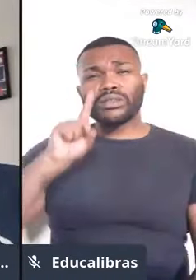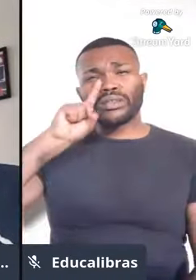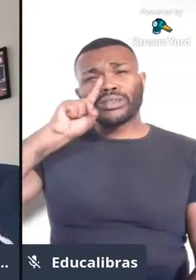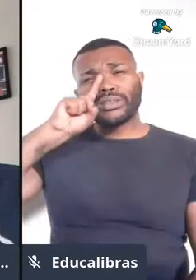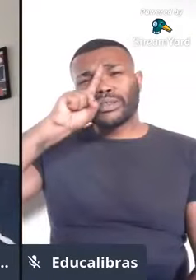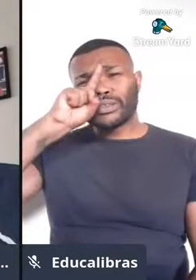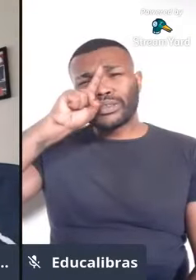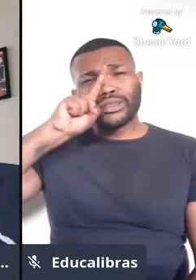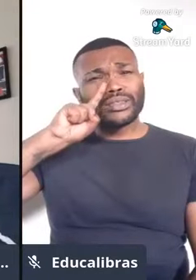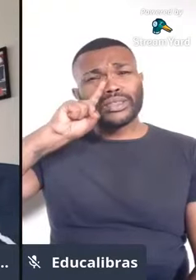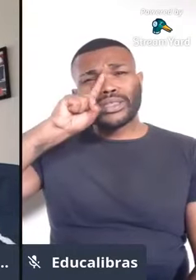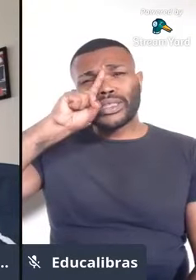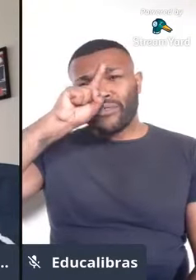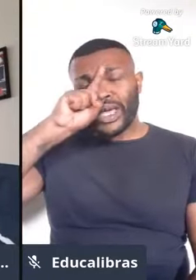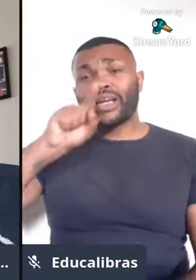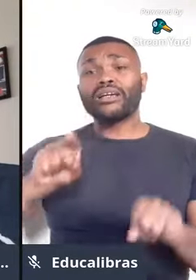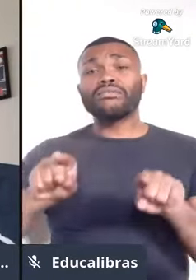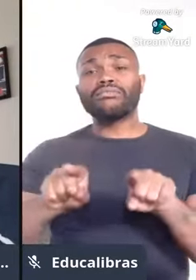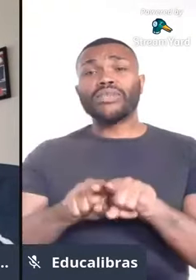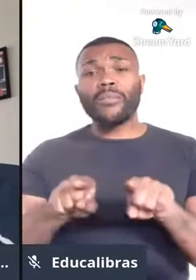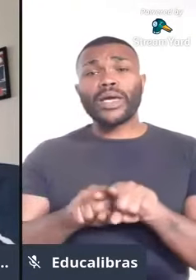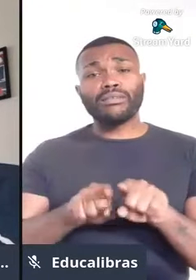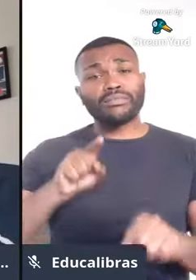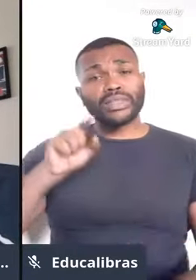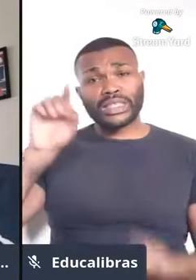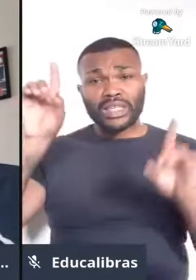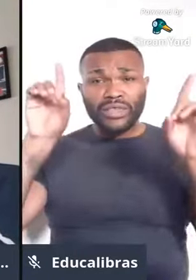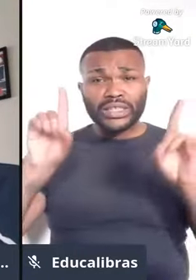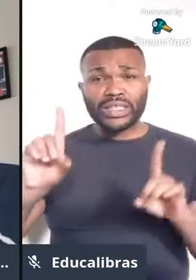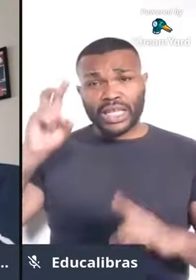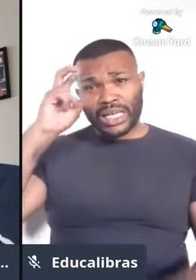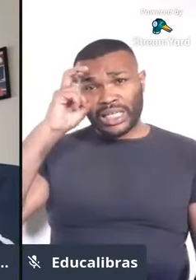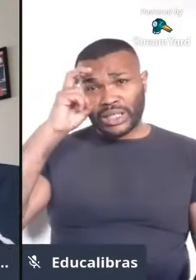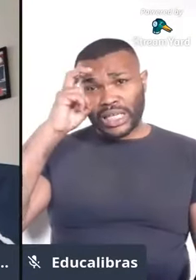deficiências intelectuais. Exato, isso entendeu?